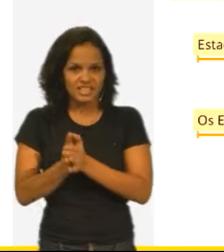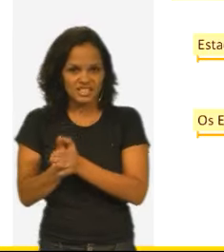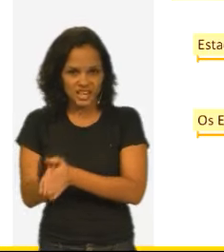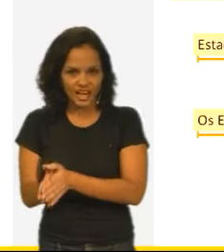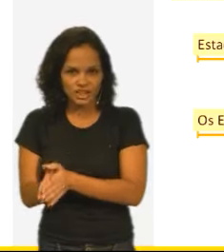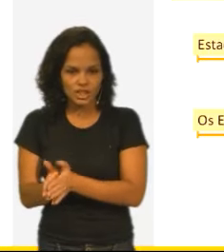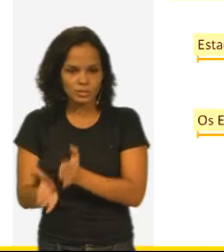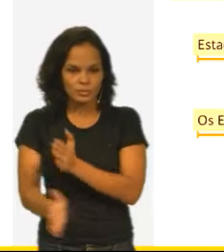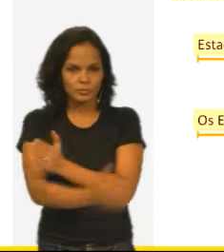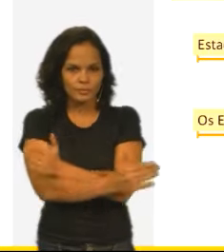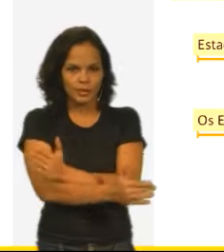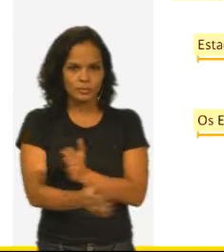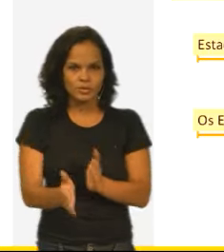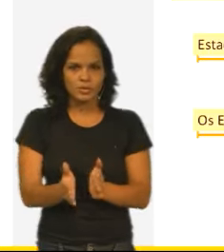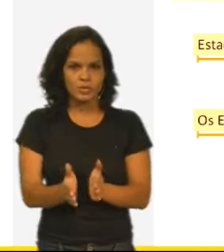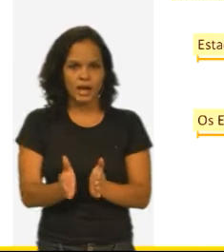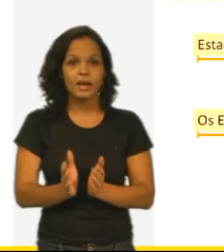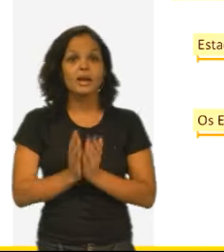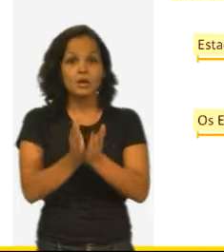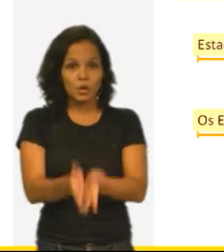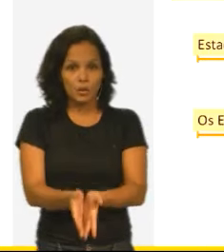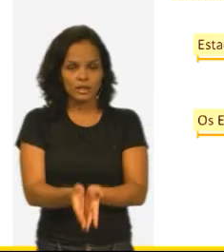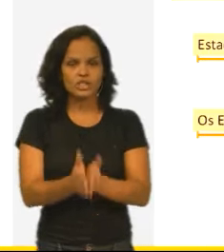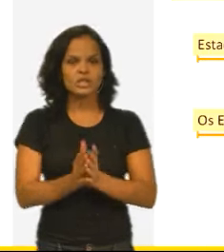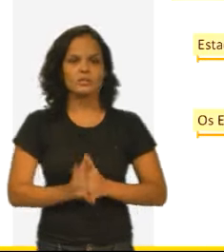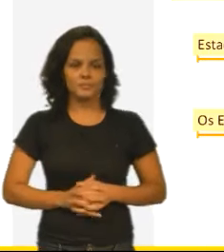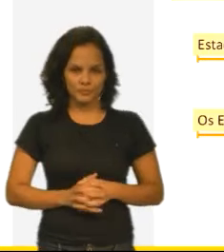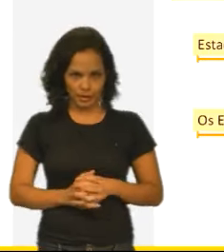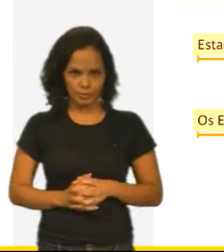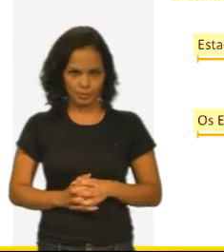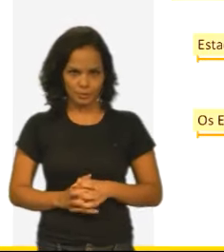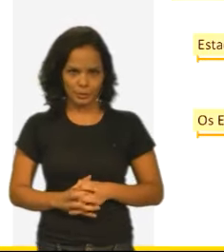Sem artigo, verbo no singular. Com artigo, verbo no plural.